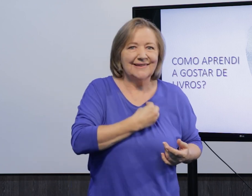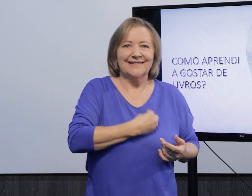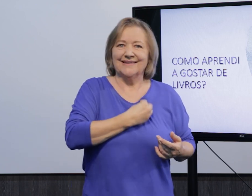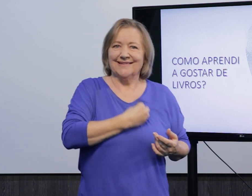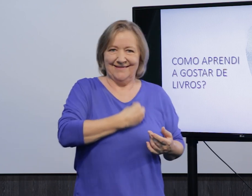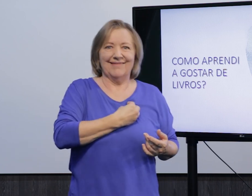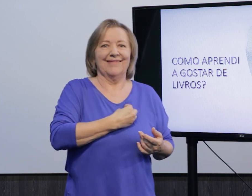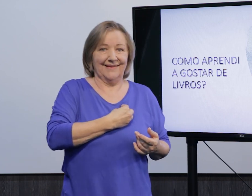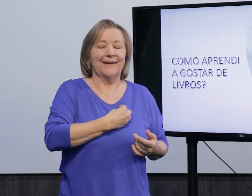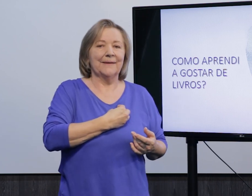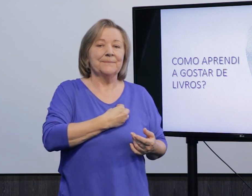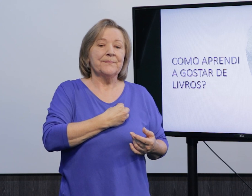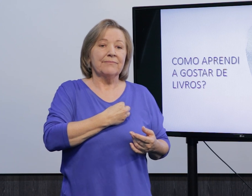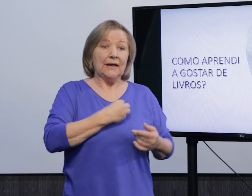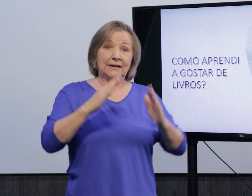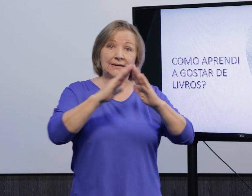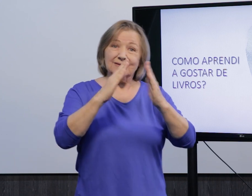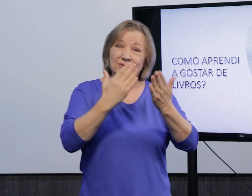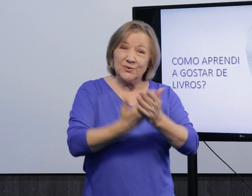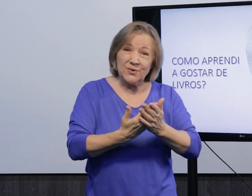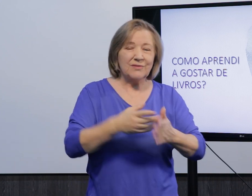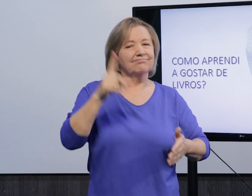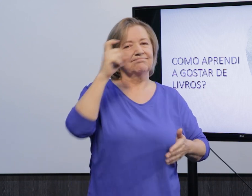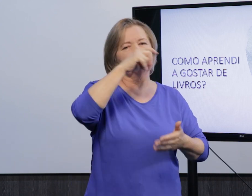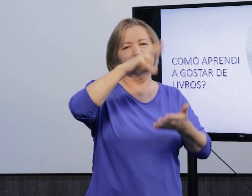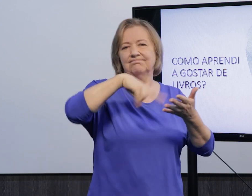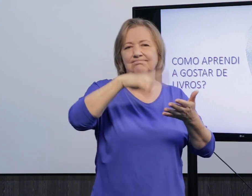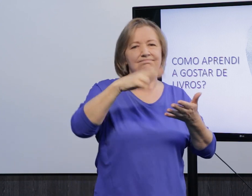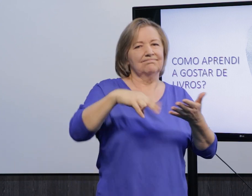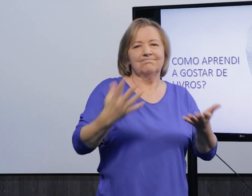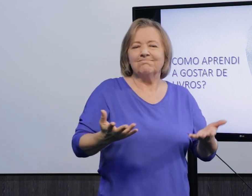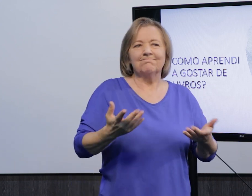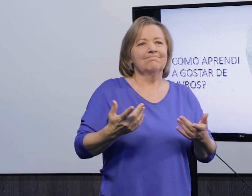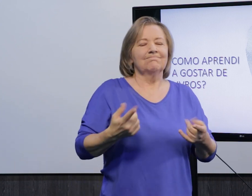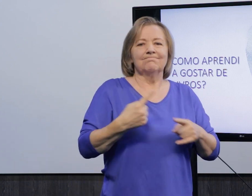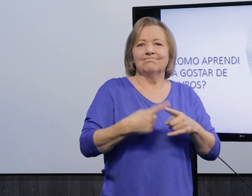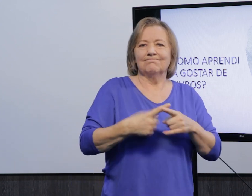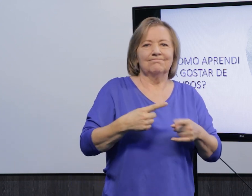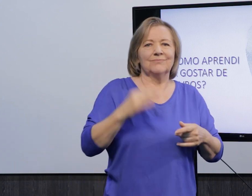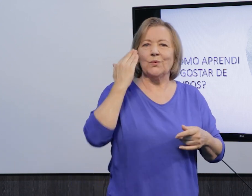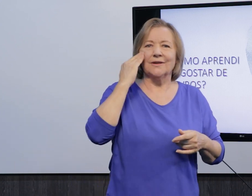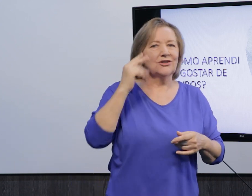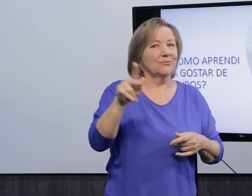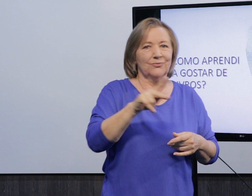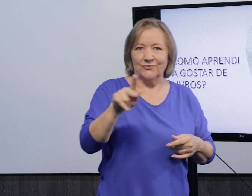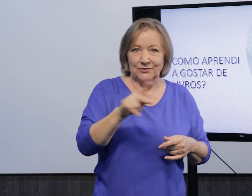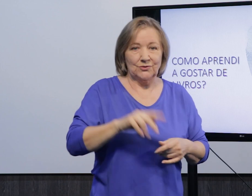atenção na escola era bem difícil a leitura porque eu não entendi o que os professores estavam pedindo